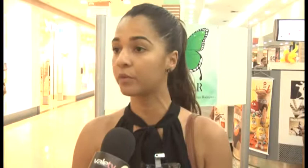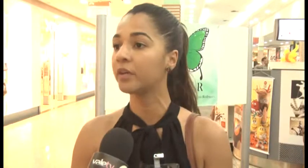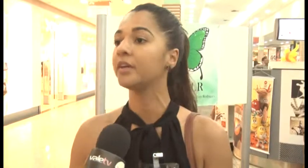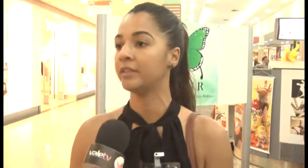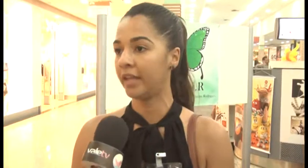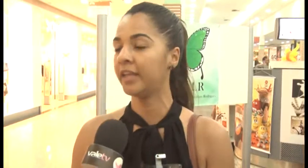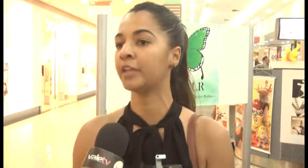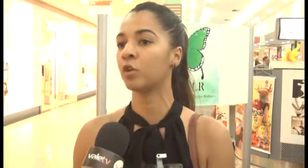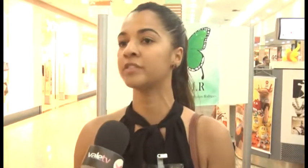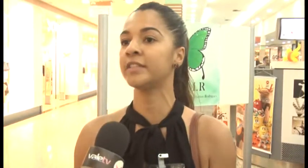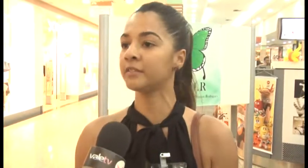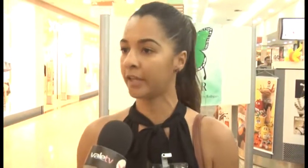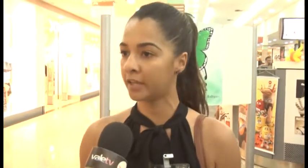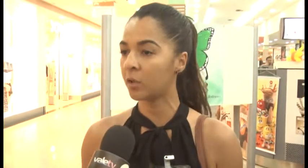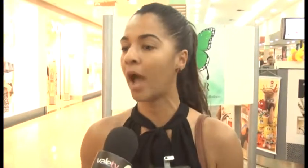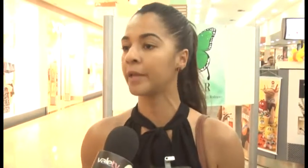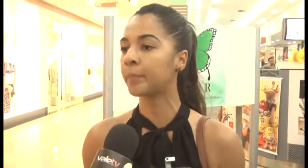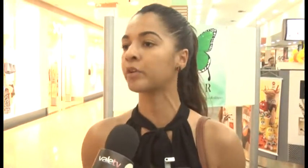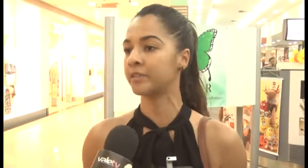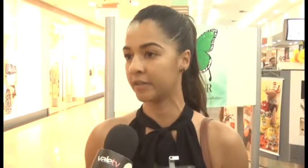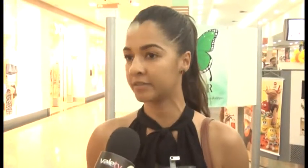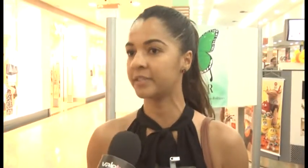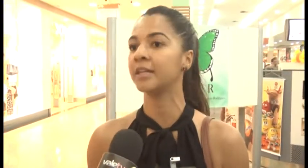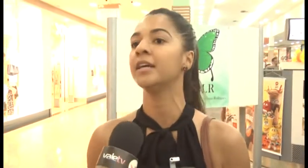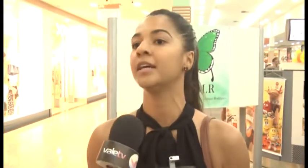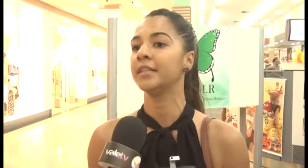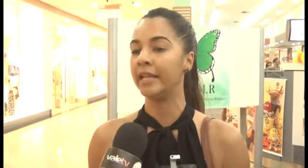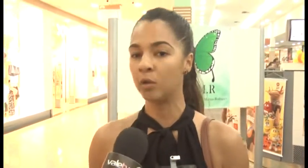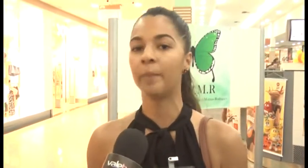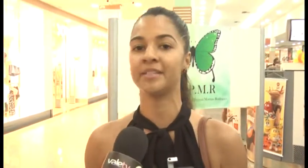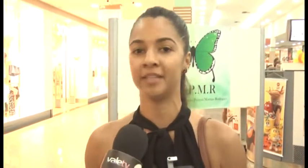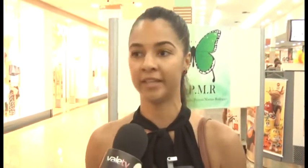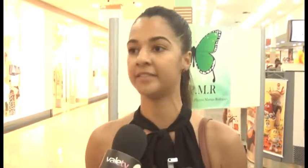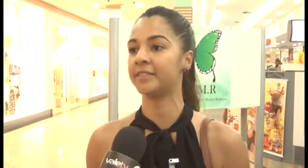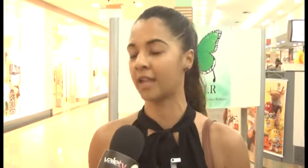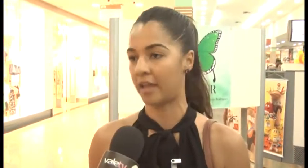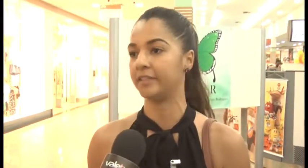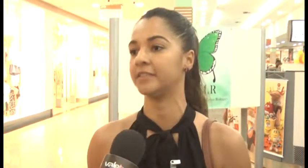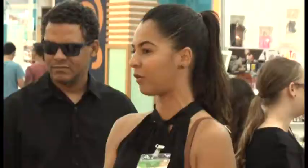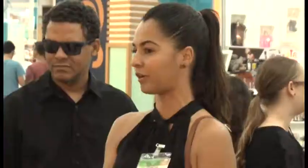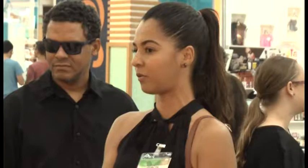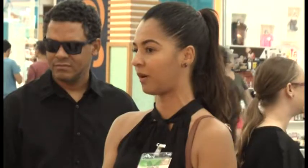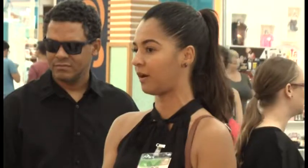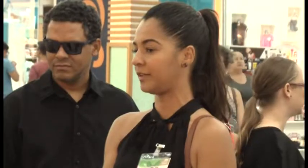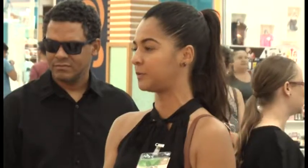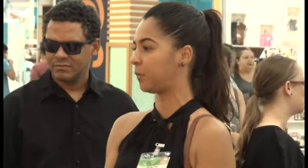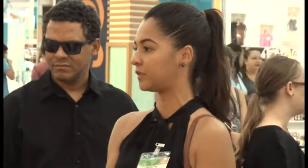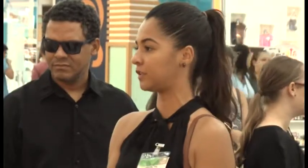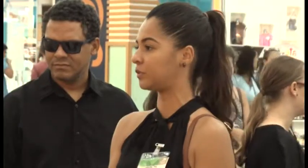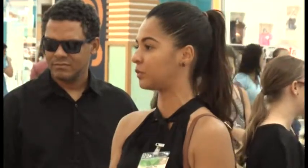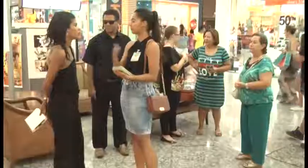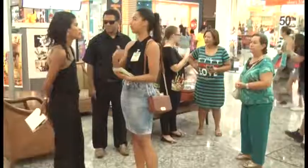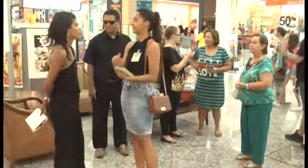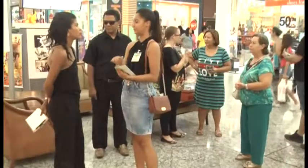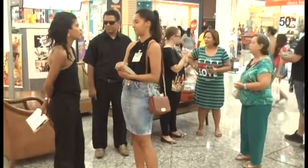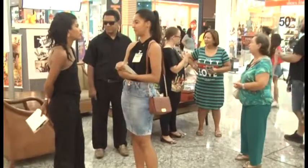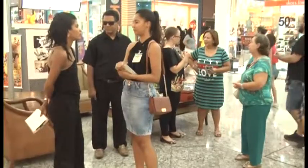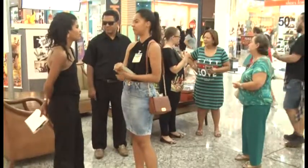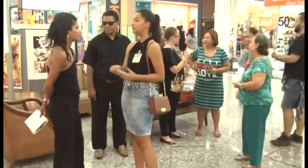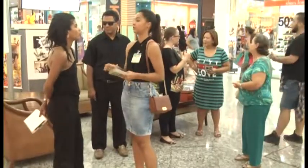e que todos entendam a importância da língua brasileira de sinais. Para o psicólogo Alexandre Martins, é direito do